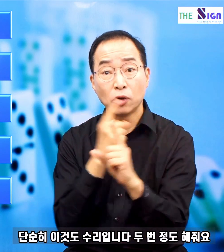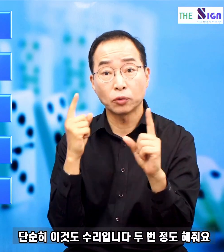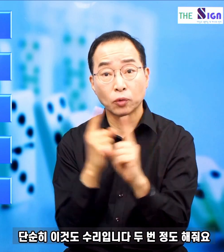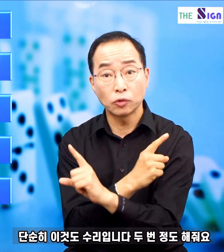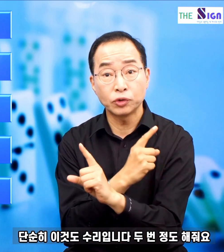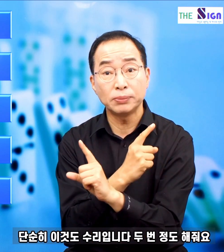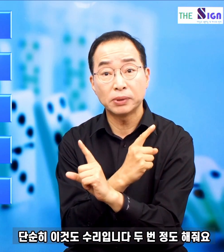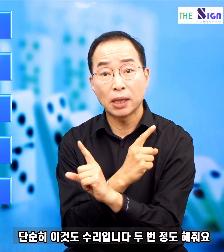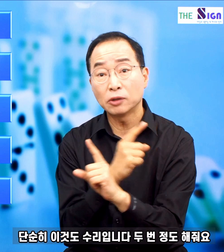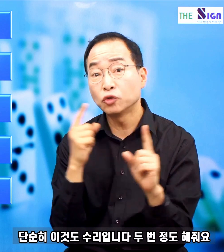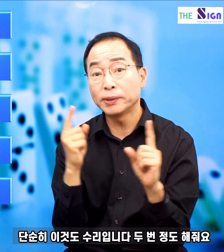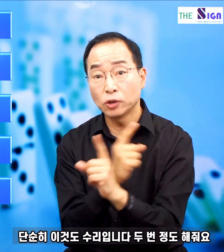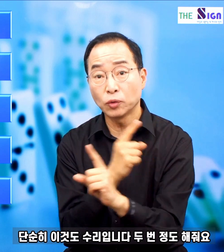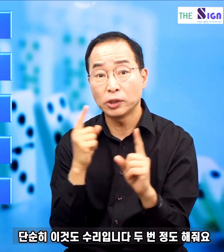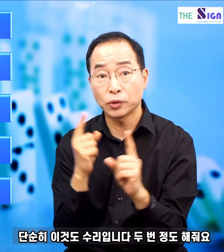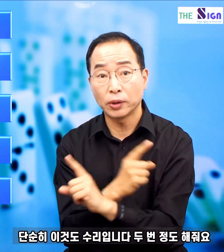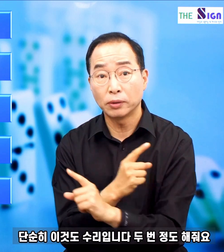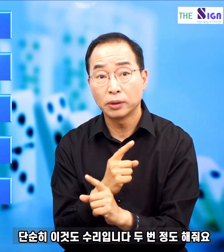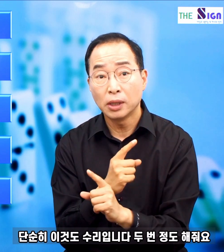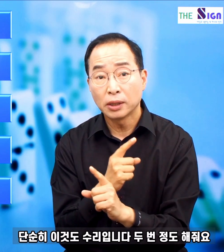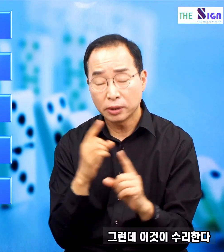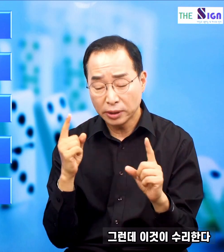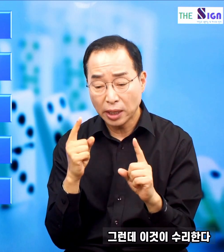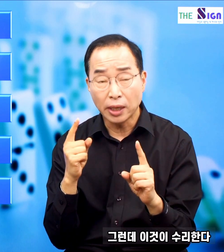이것도 수리입니다. 한 2번 정도 해줘요. 그런데